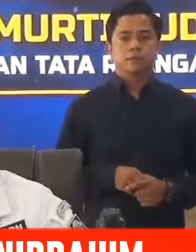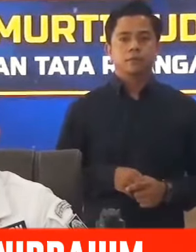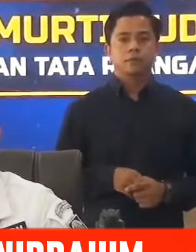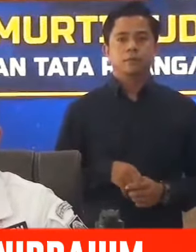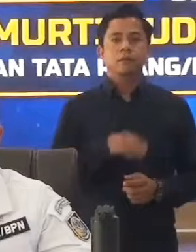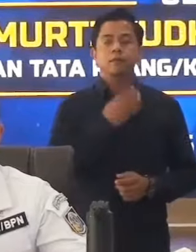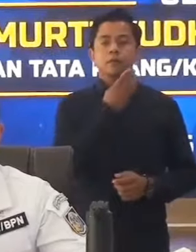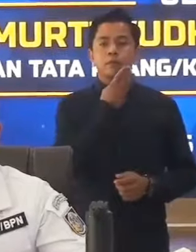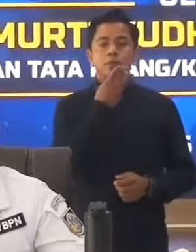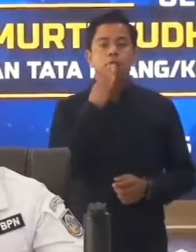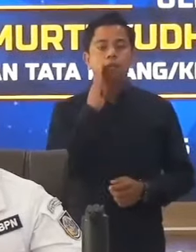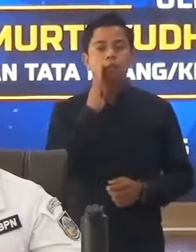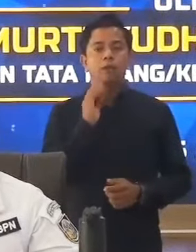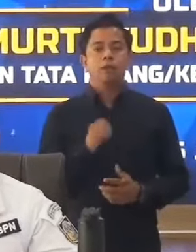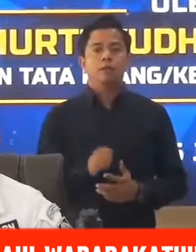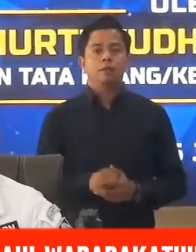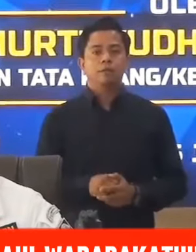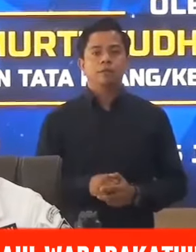Bismillahirrahmanirrahim.